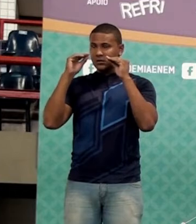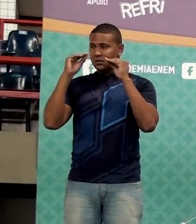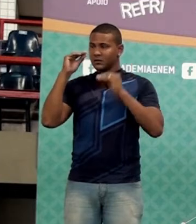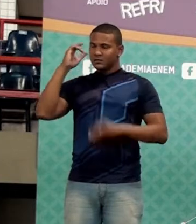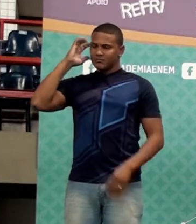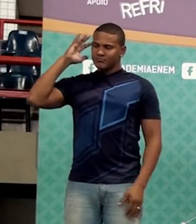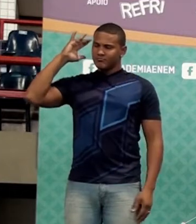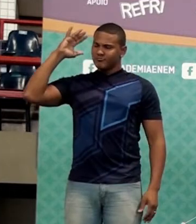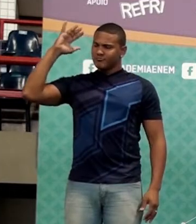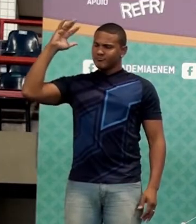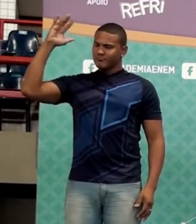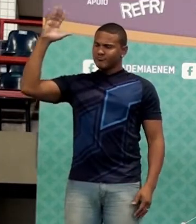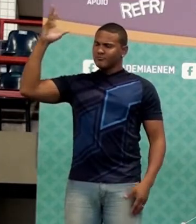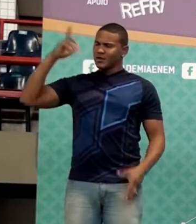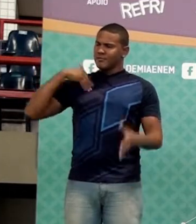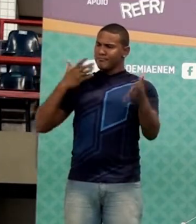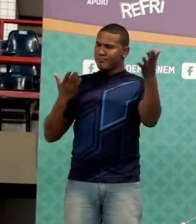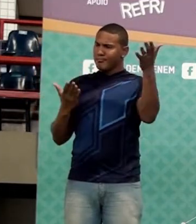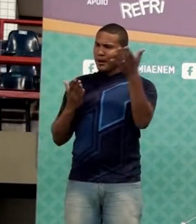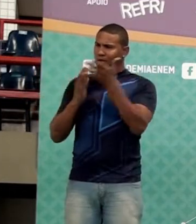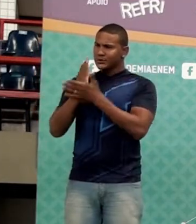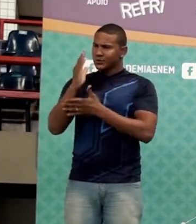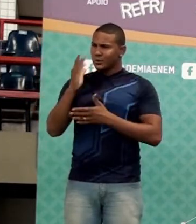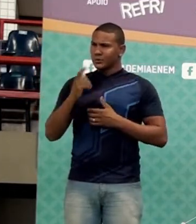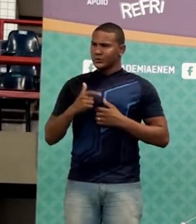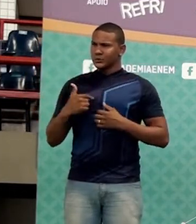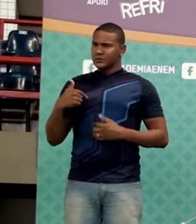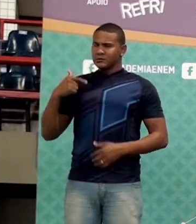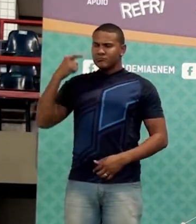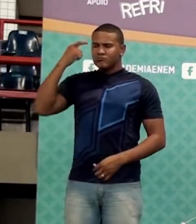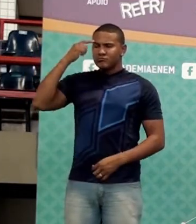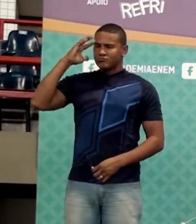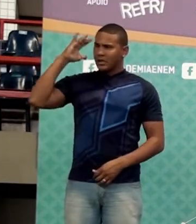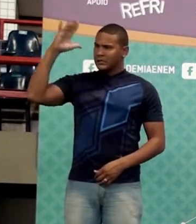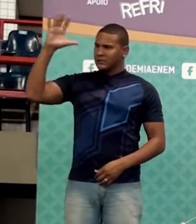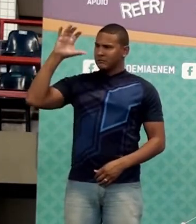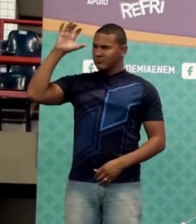imagina conseguindo aprender todos os conteúdos.